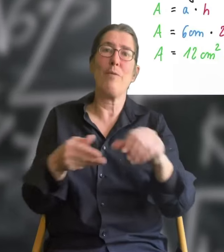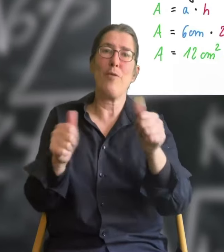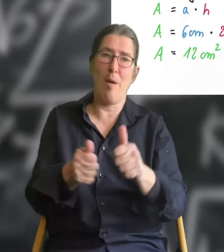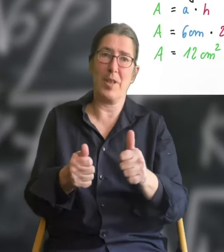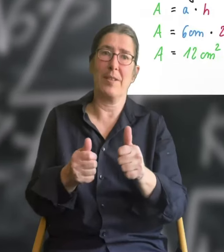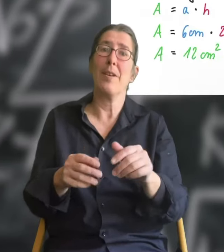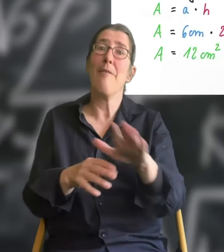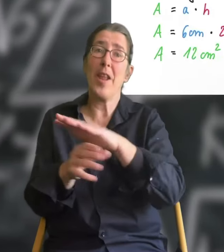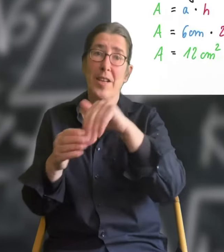Flächeninhalt ist gleich A mal H.